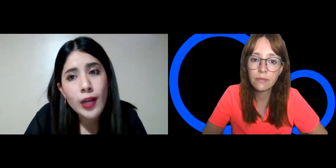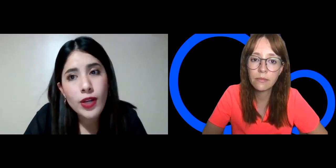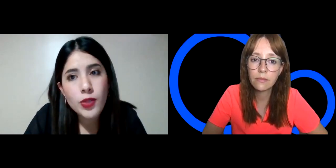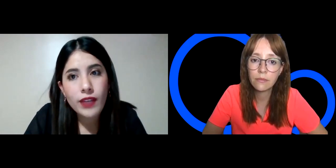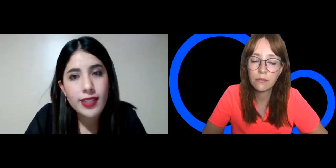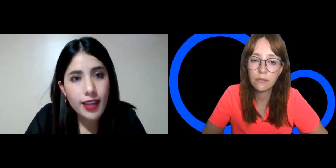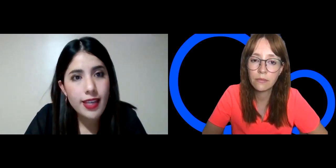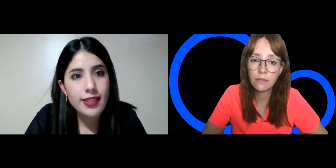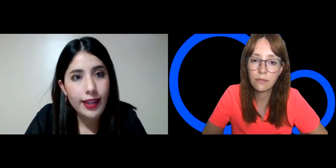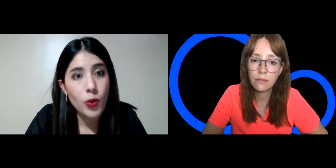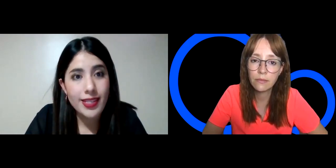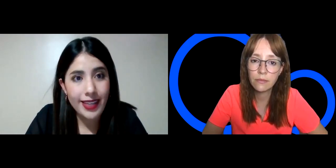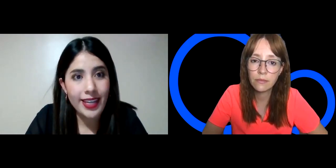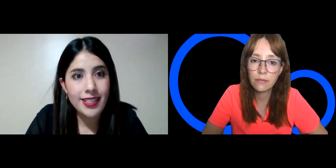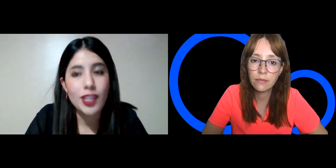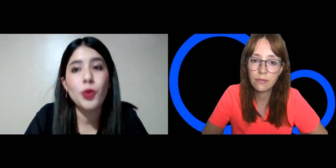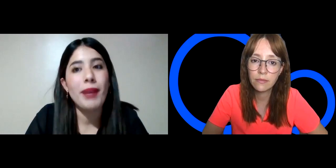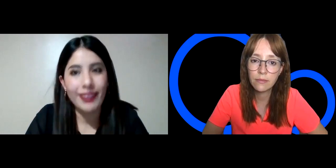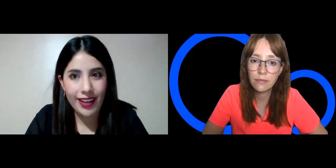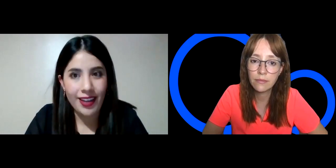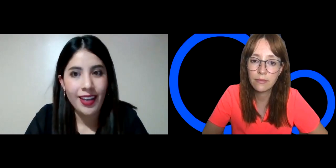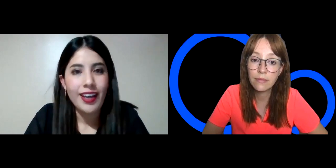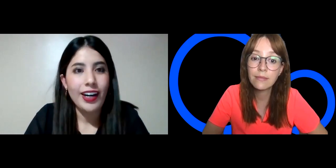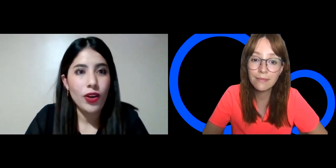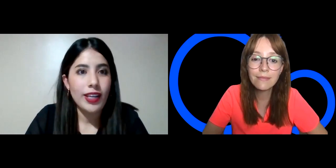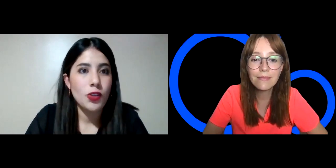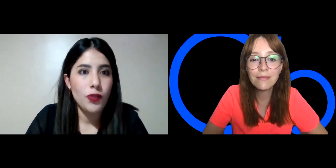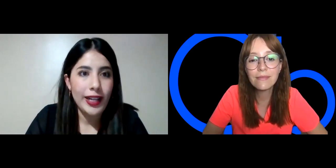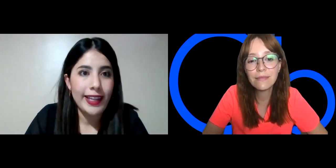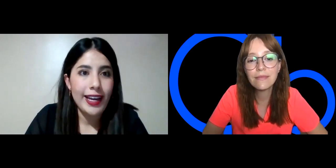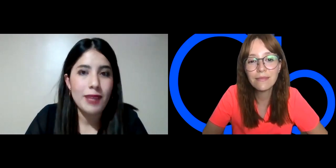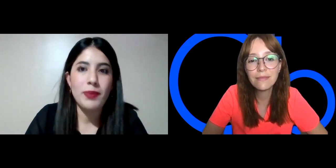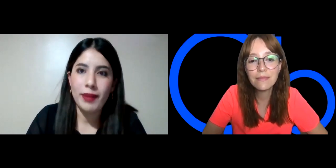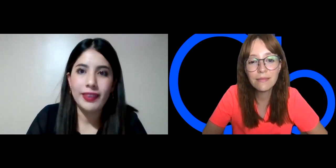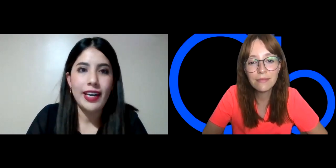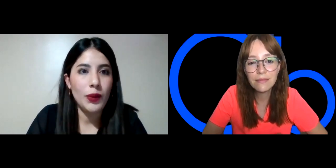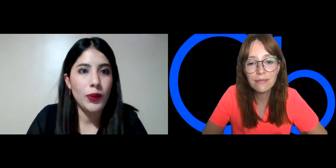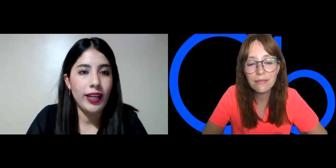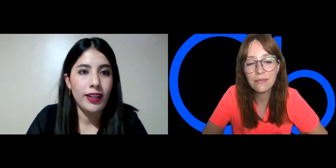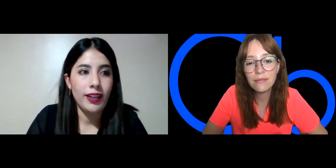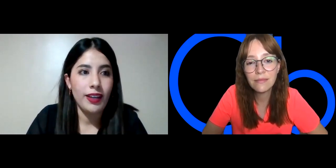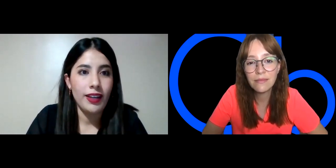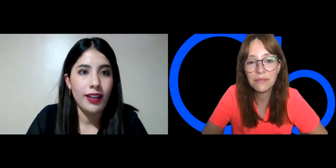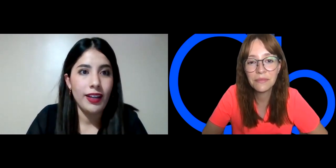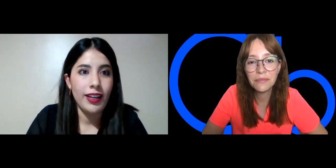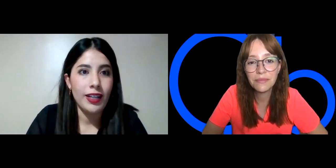Incluso en algunas universidades la lengua de señas es una materia. Creo que eso falta implementarlo